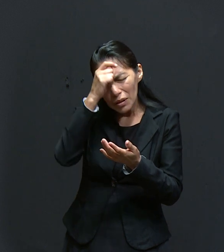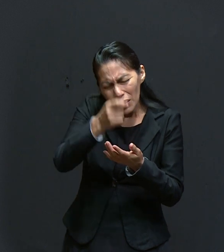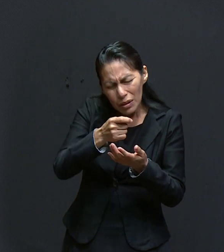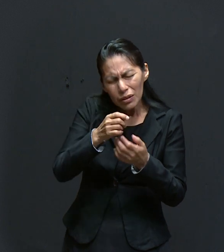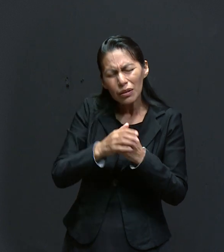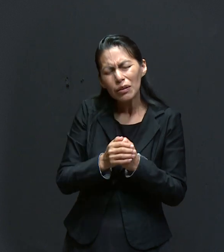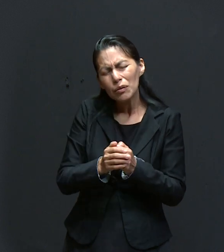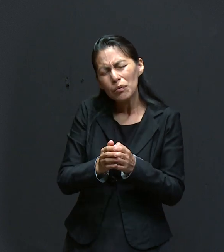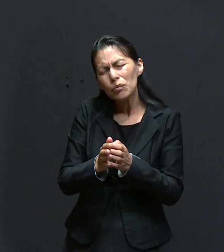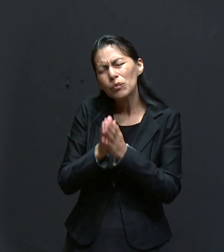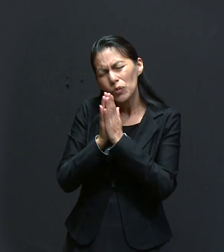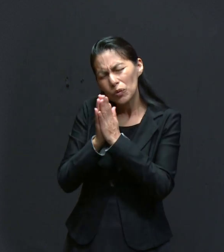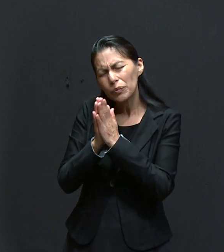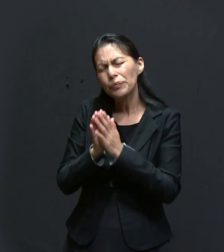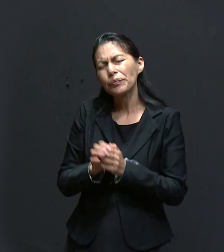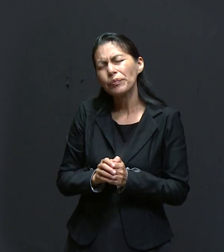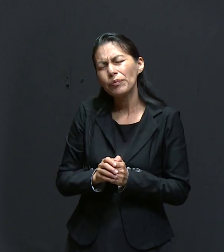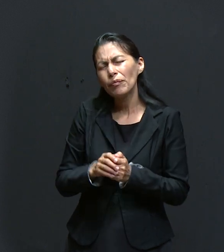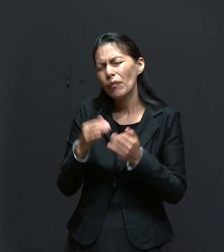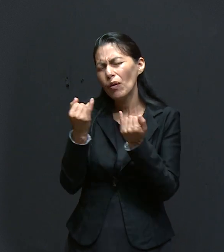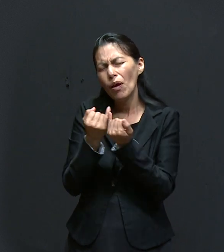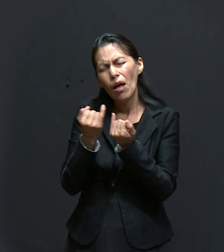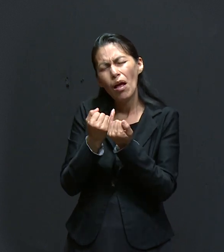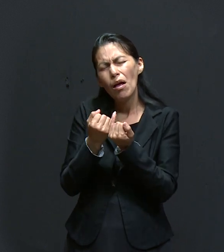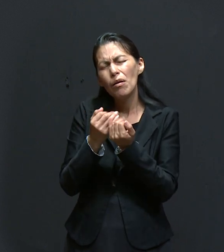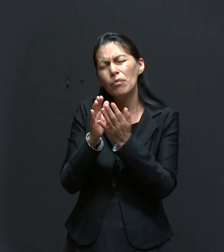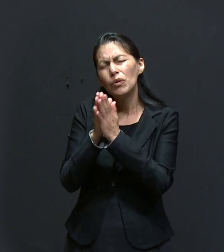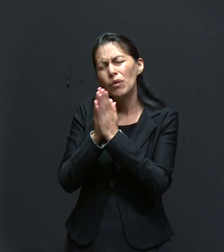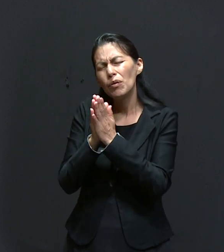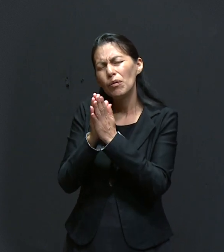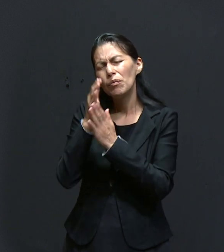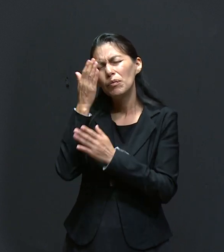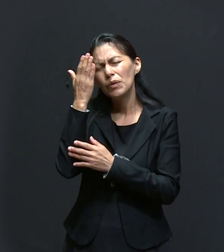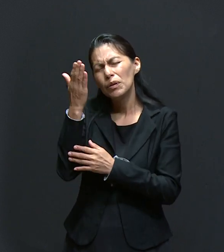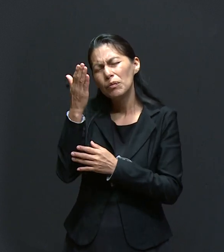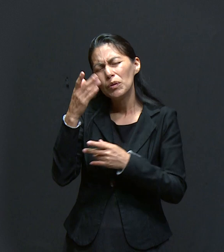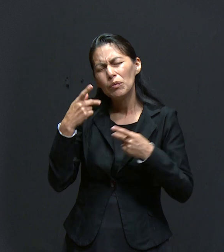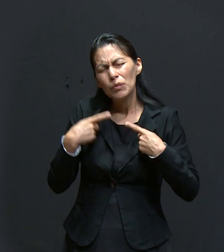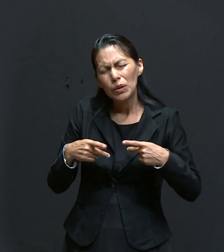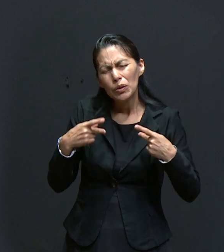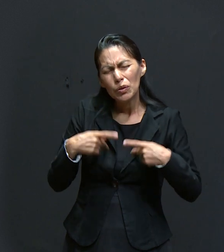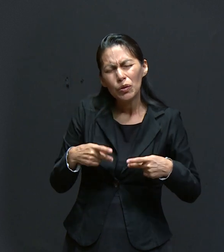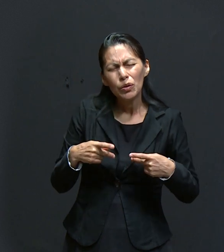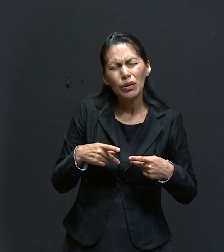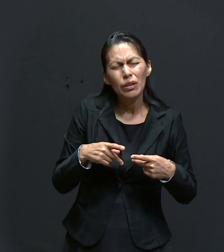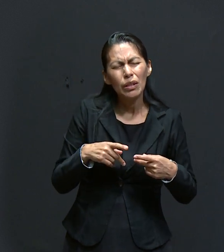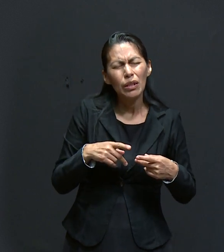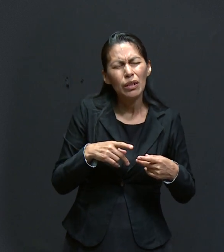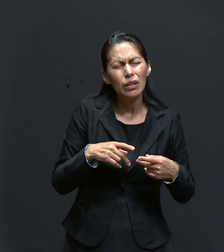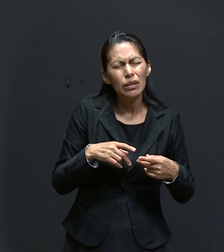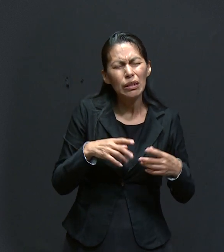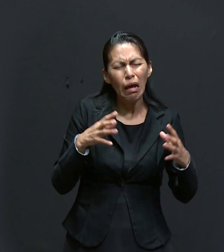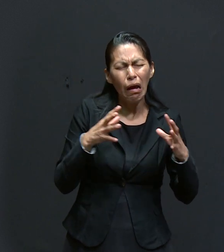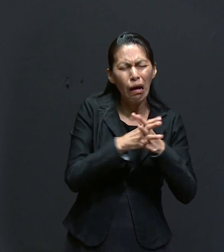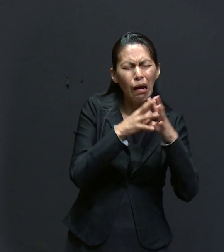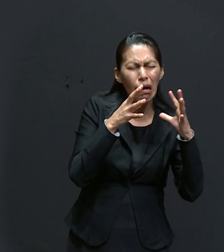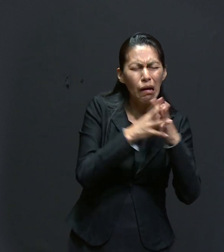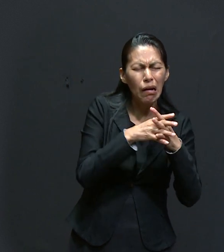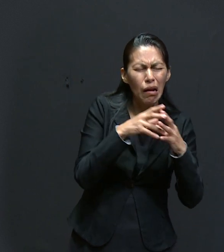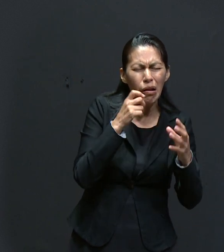sostienes a cada uno de ellos también estamos pidiendo por personas que están sufriendo en forma tan cruel